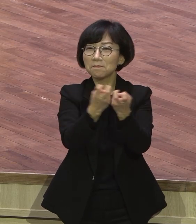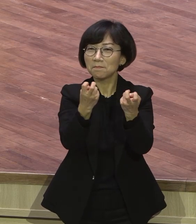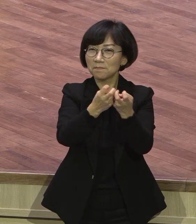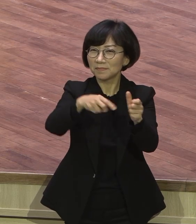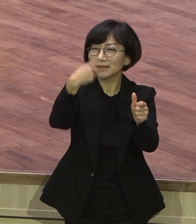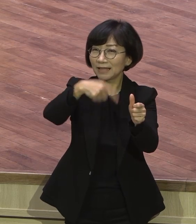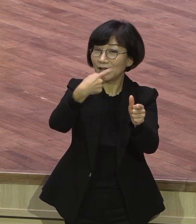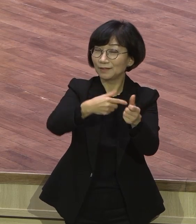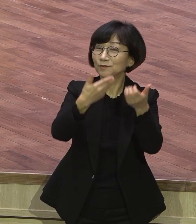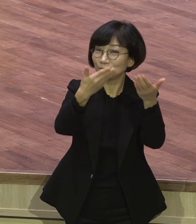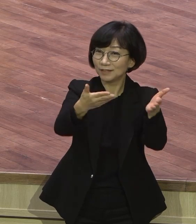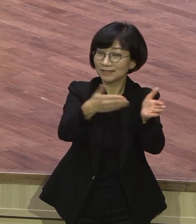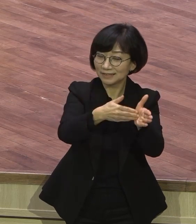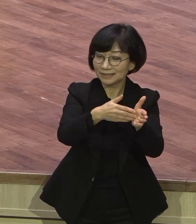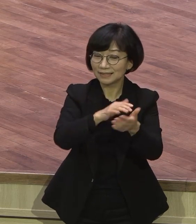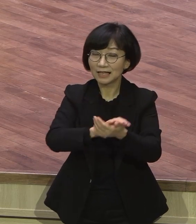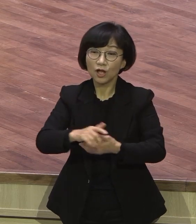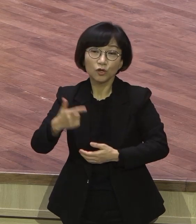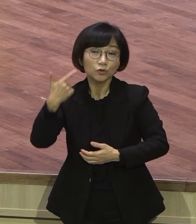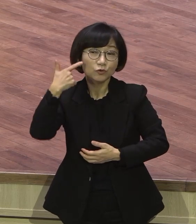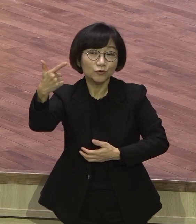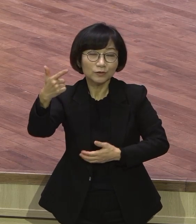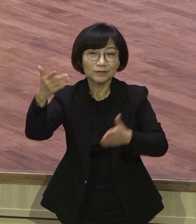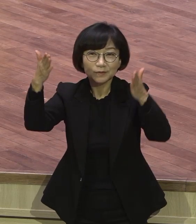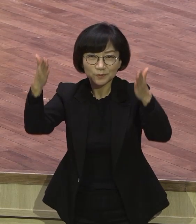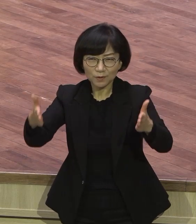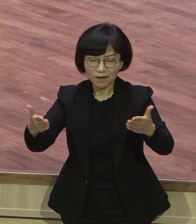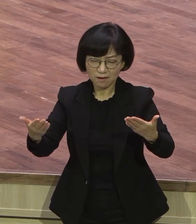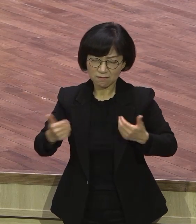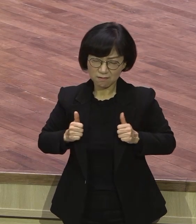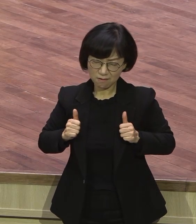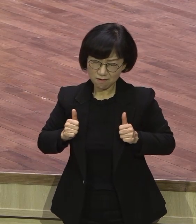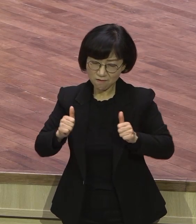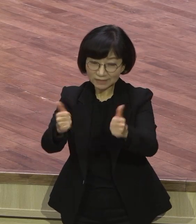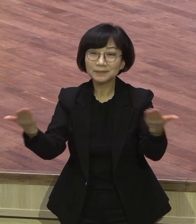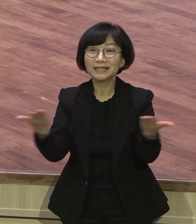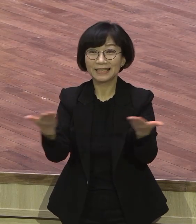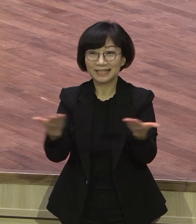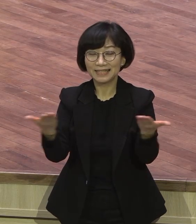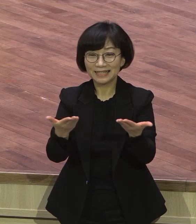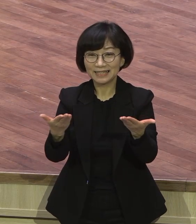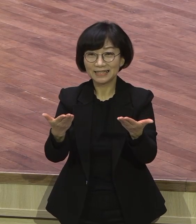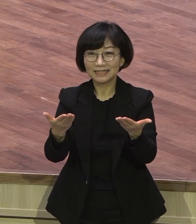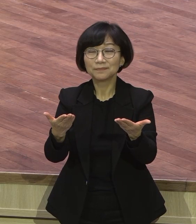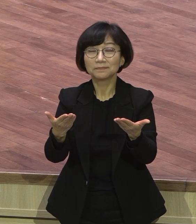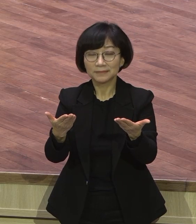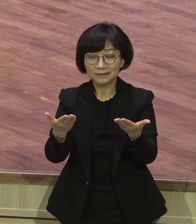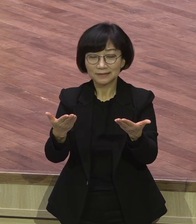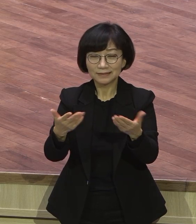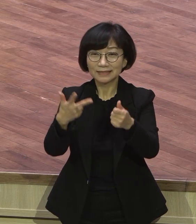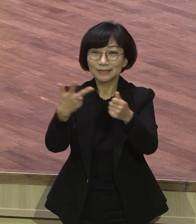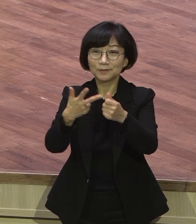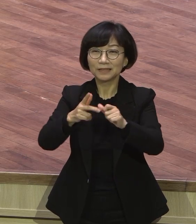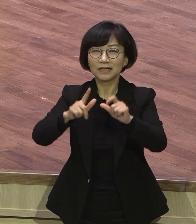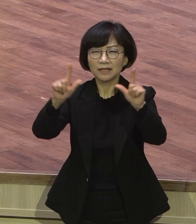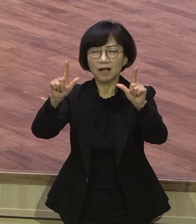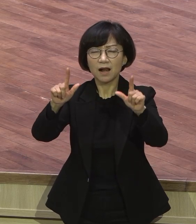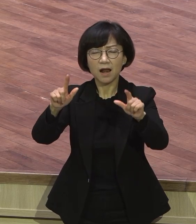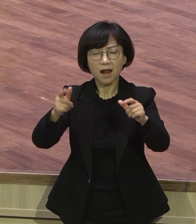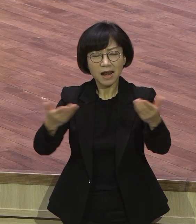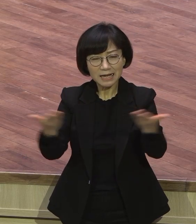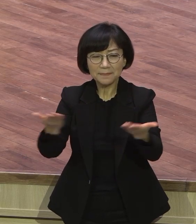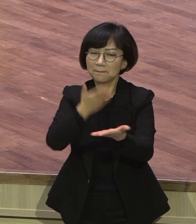구줄로 실제로 보면 여섯 동안은 힘쓰기라고 일곱째 날은 아무 일도 하지 마라 그렇게